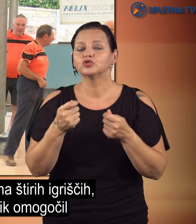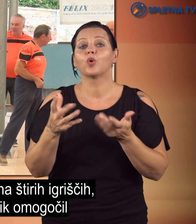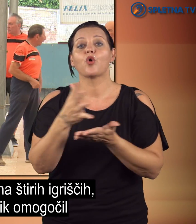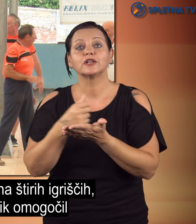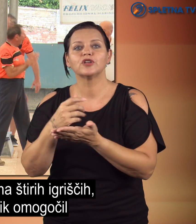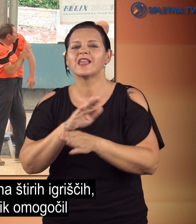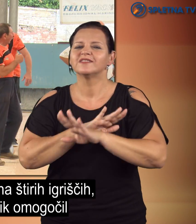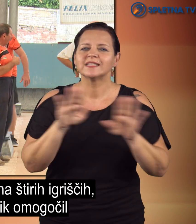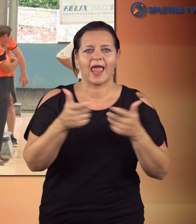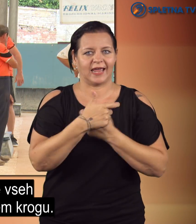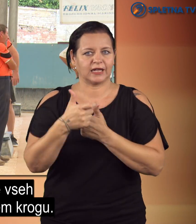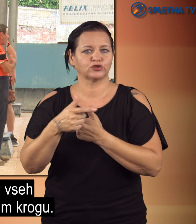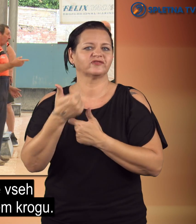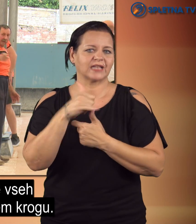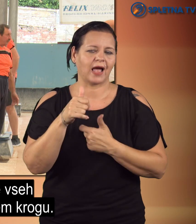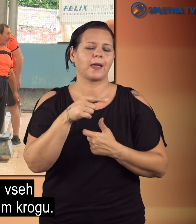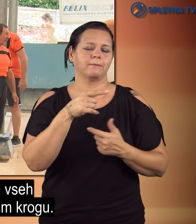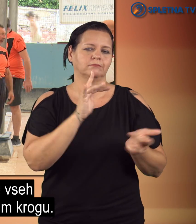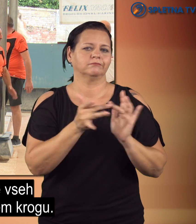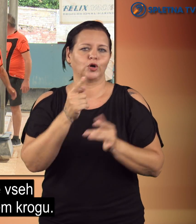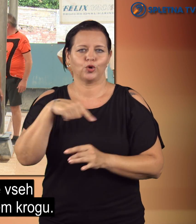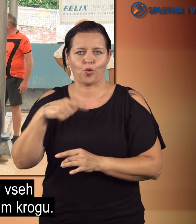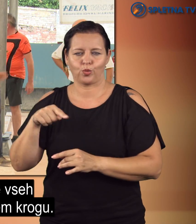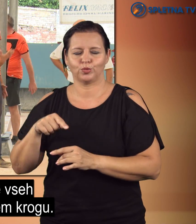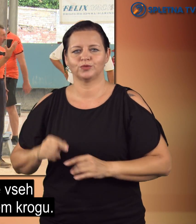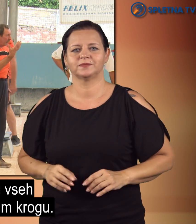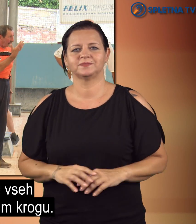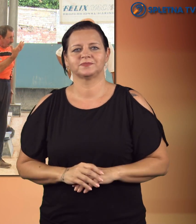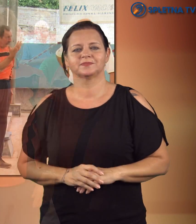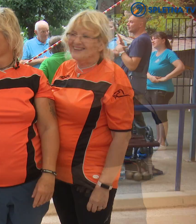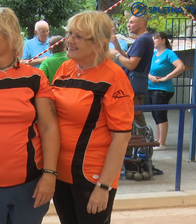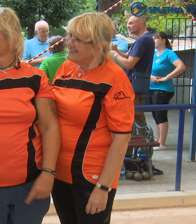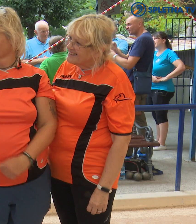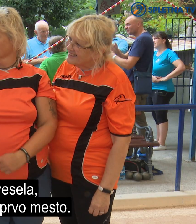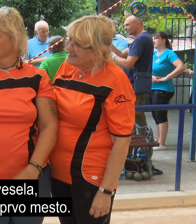čemer je urnik omogočil koriščenje vseh igrišč v vsakem krogu.